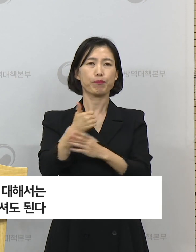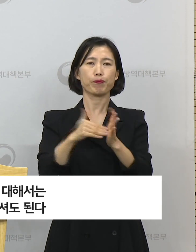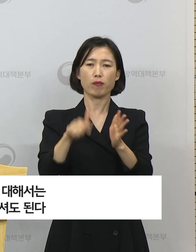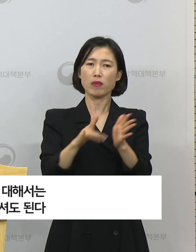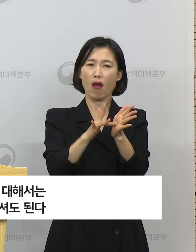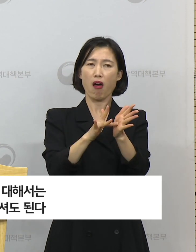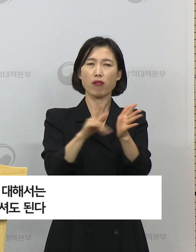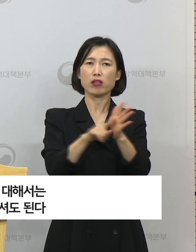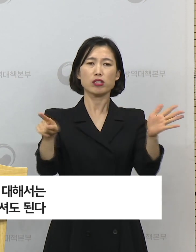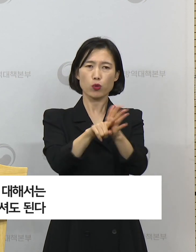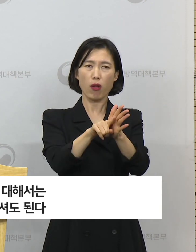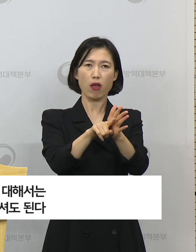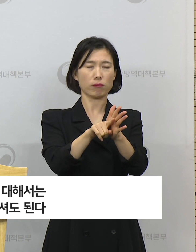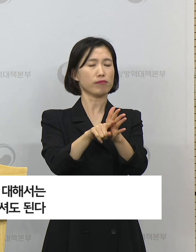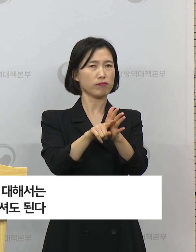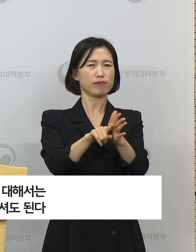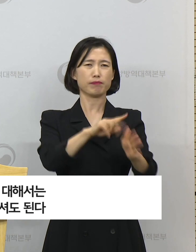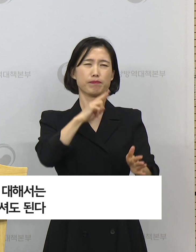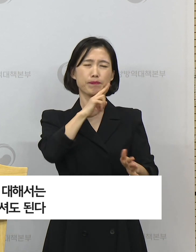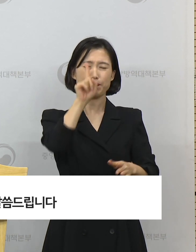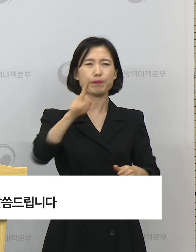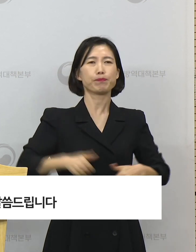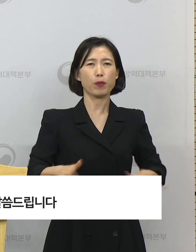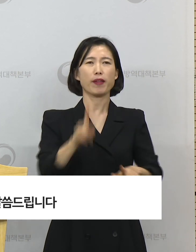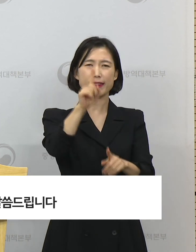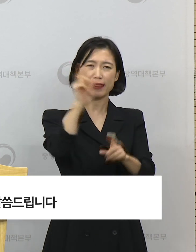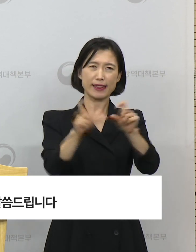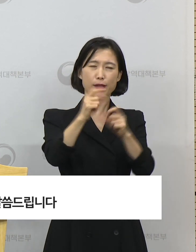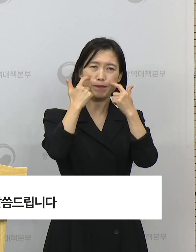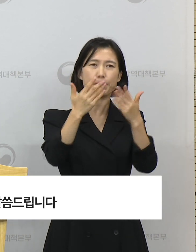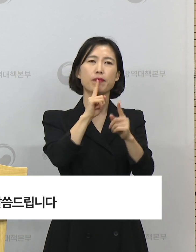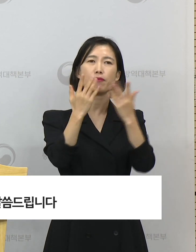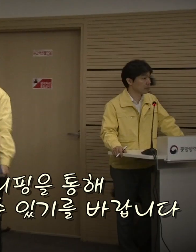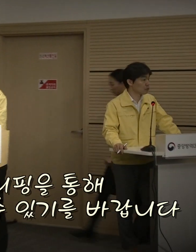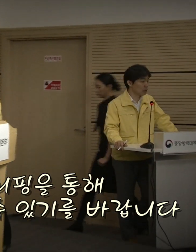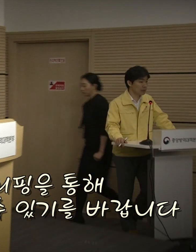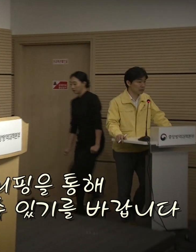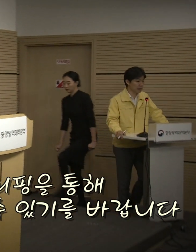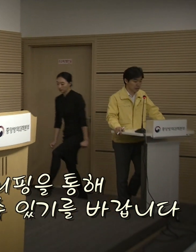전혀 의심하지 않으셔도 된다. 그 부분은 확고하게 말씀드립니다.